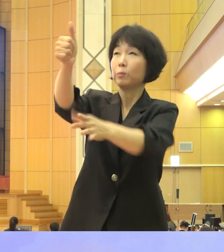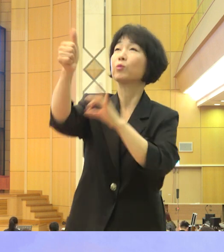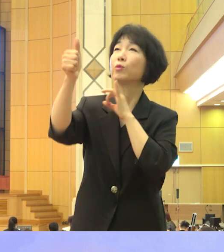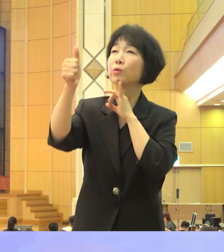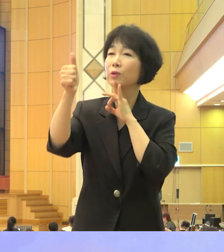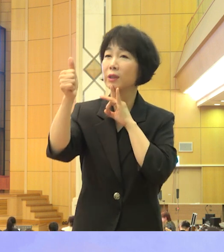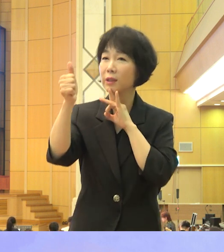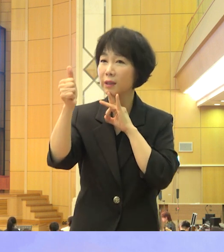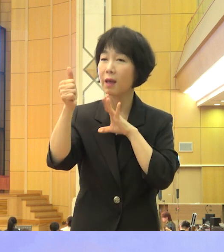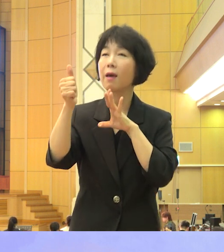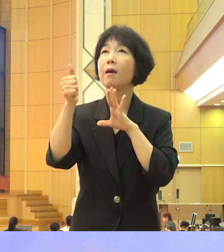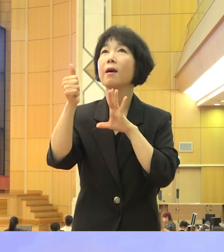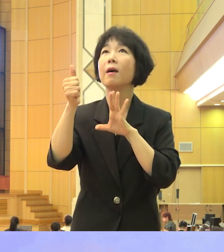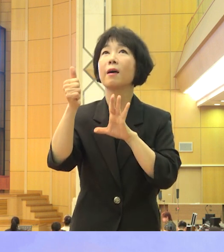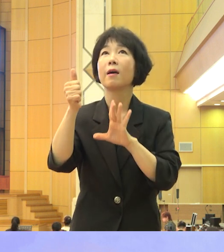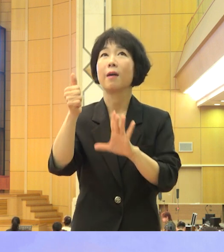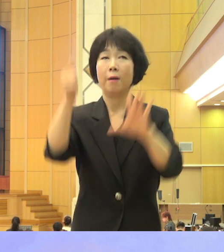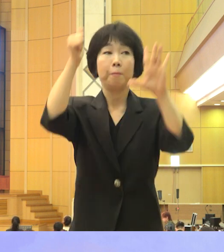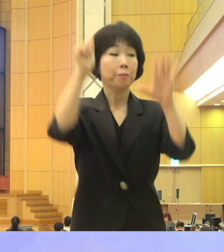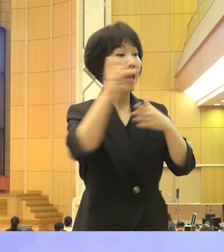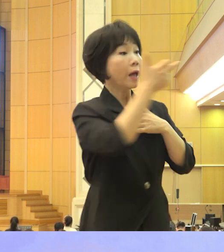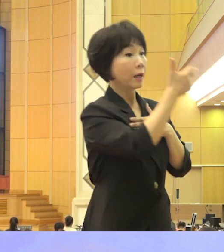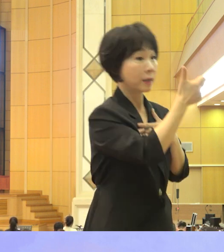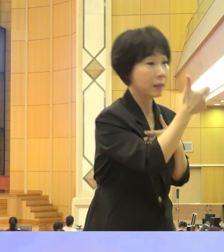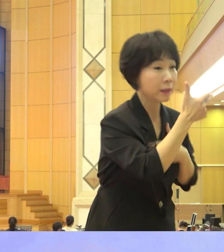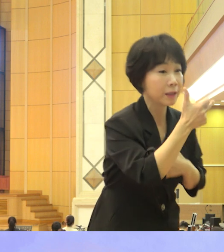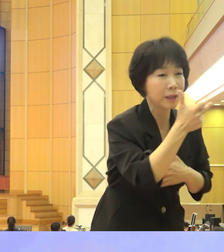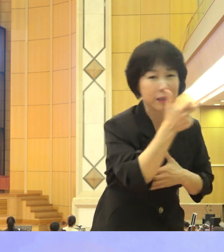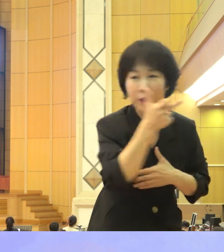예수뿐이네. 크신 계획